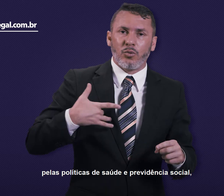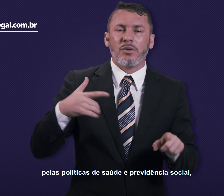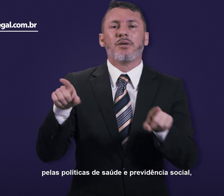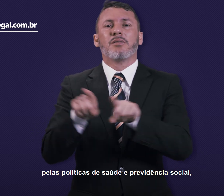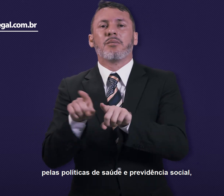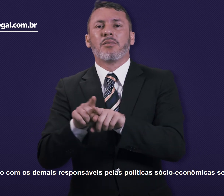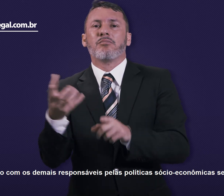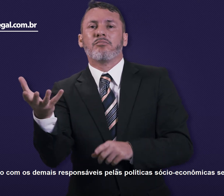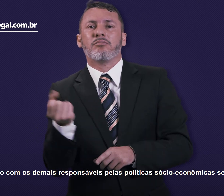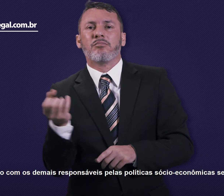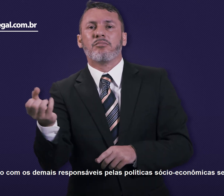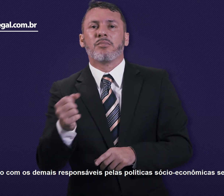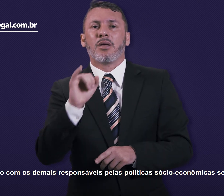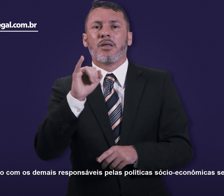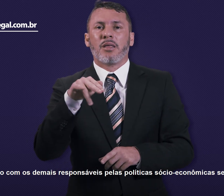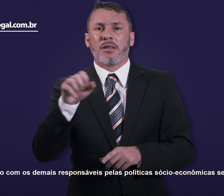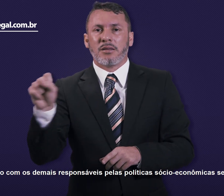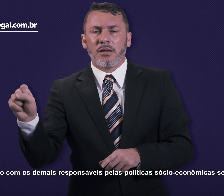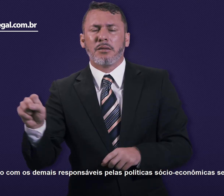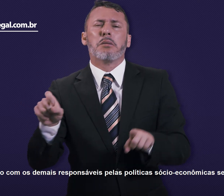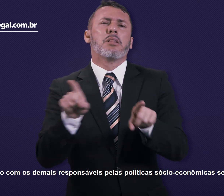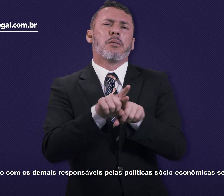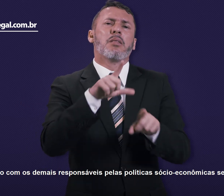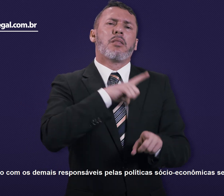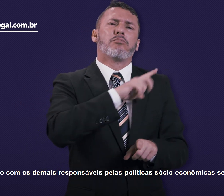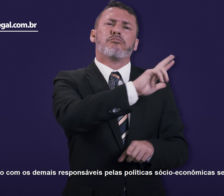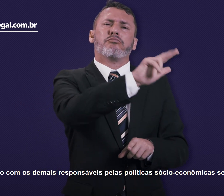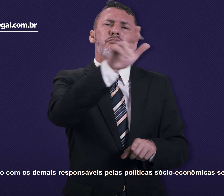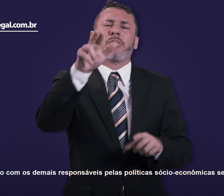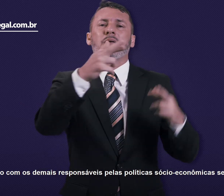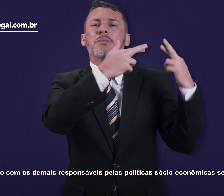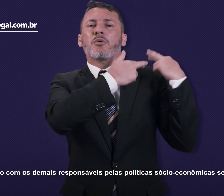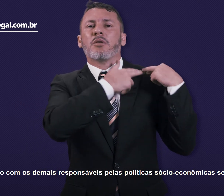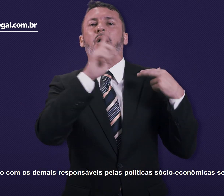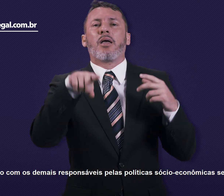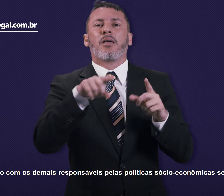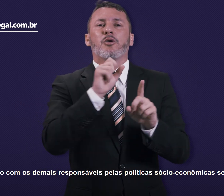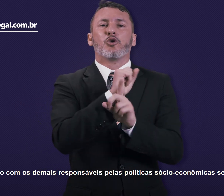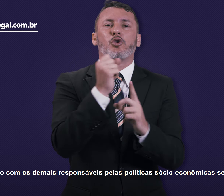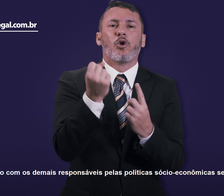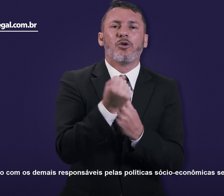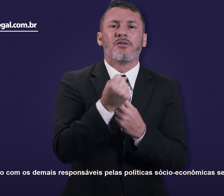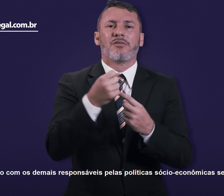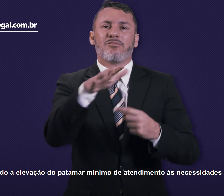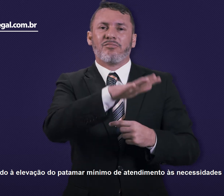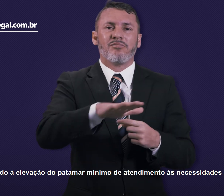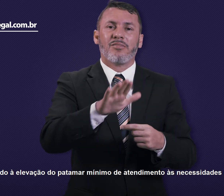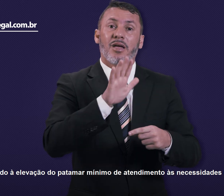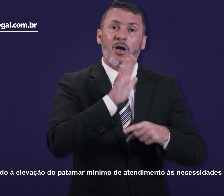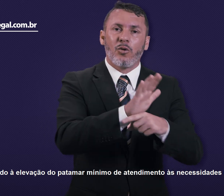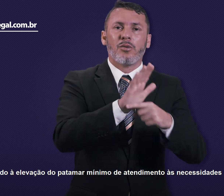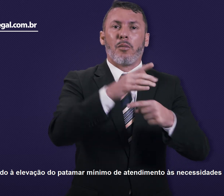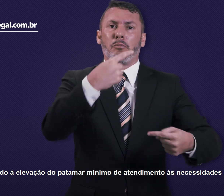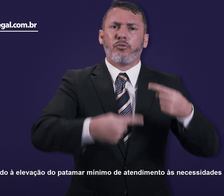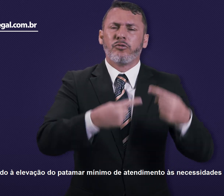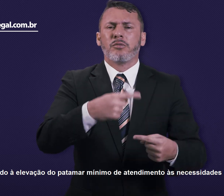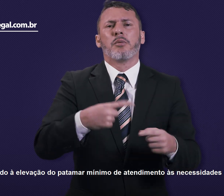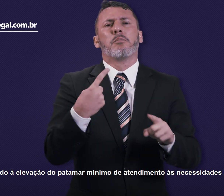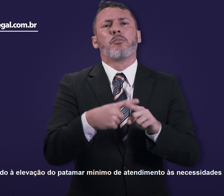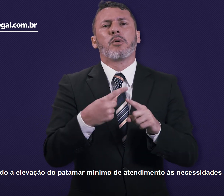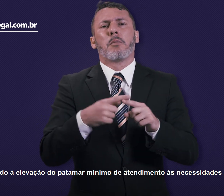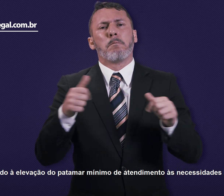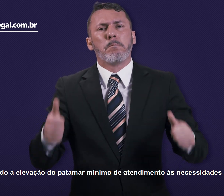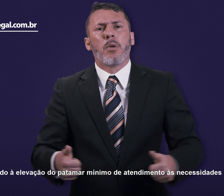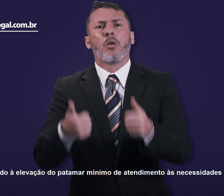previdência social, bem como com os demais responsáveis pelas políticas socioeconômicas setoriais, visando a elevação